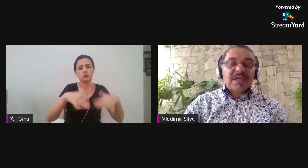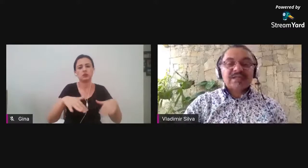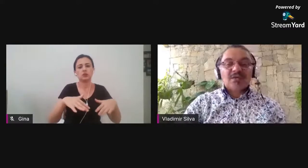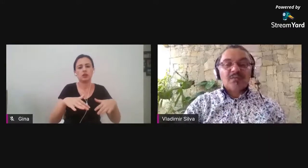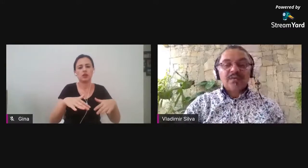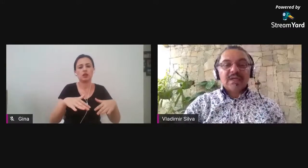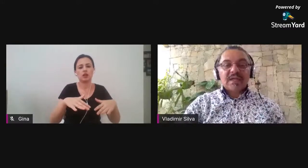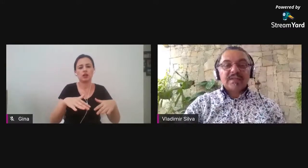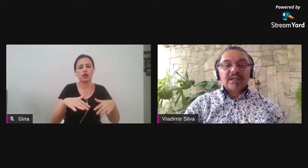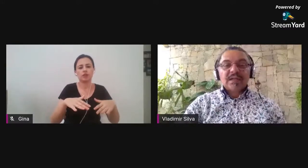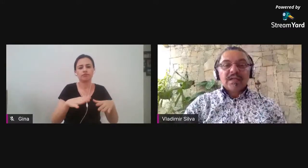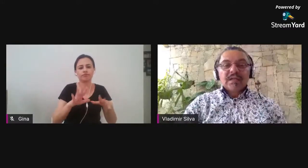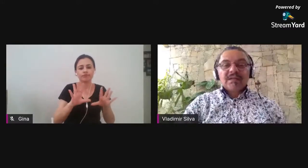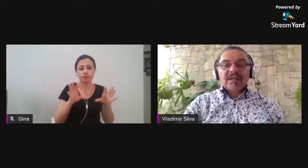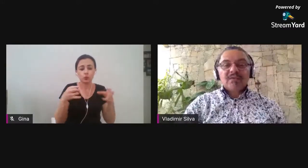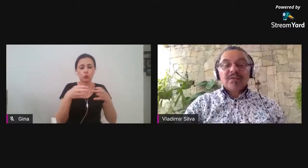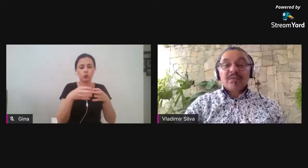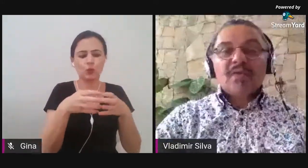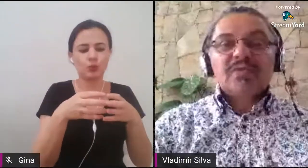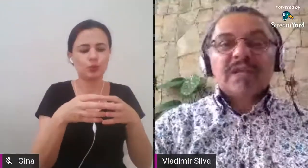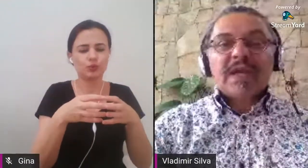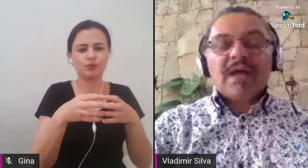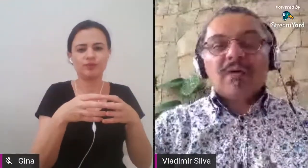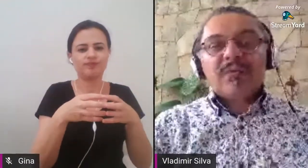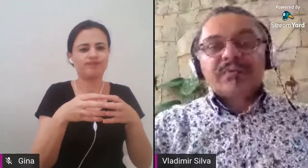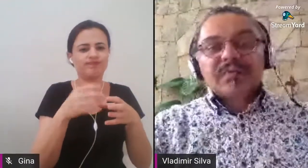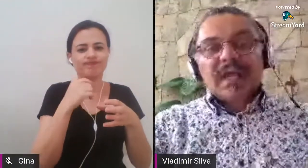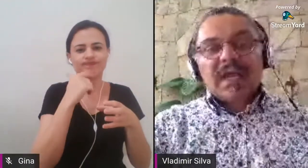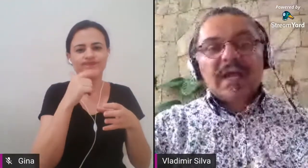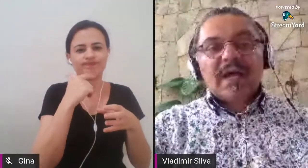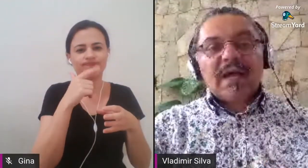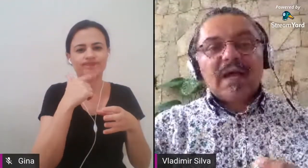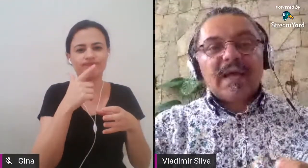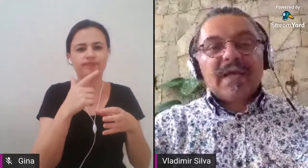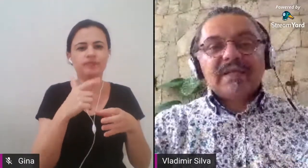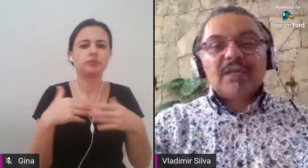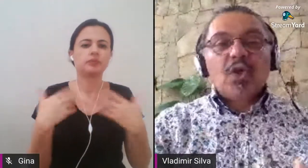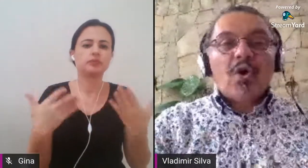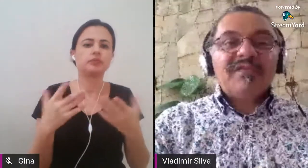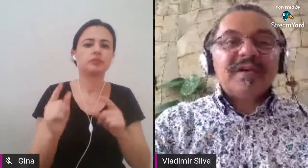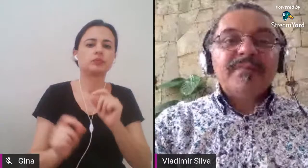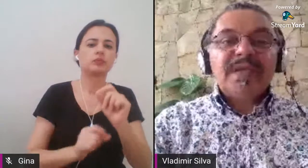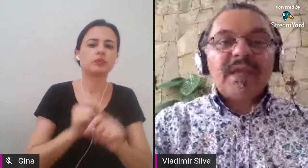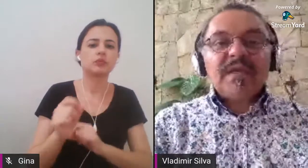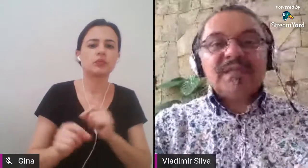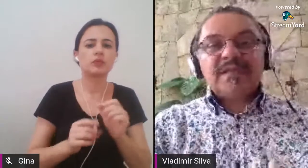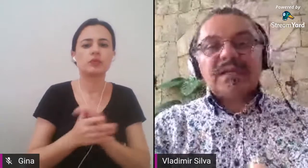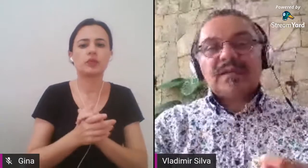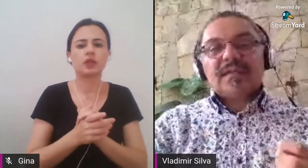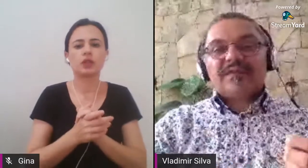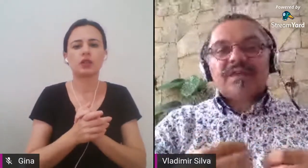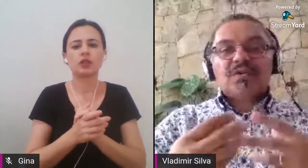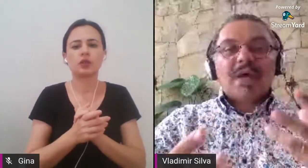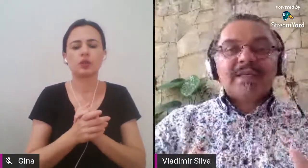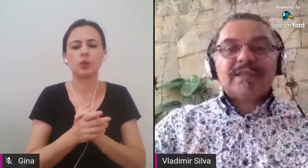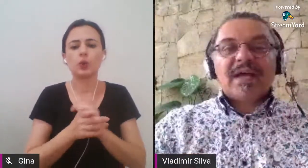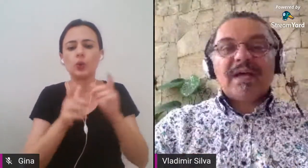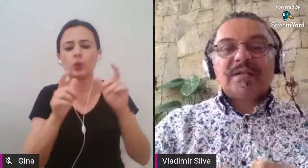de toda essa comunidade. Então, de modo geral, essa nova ambiência